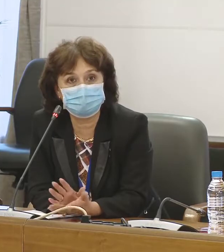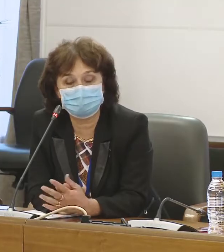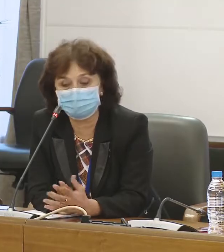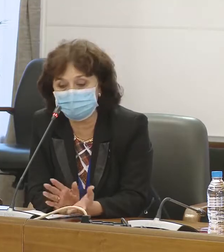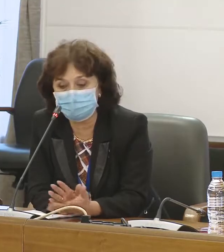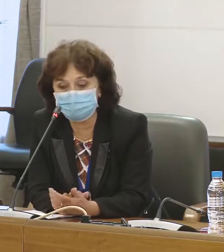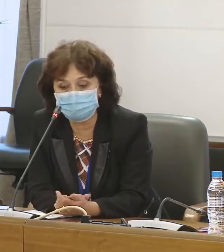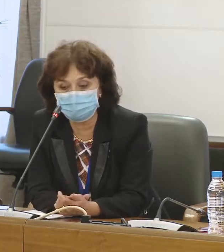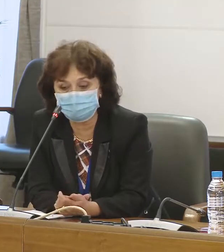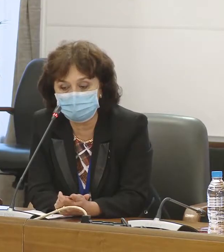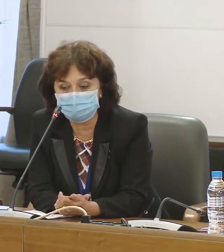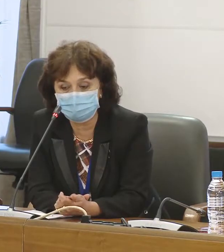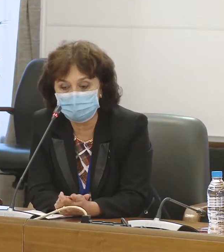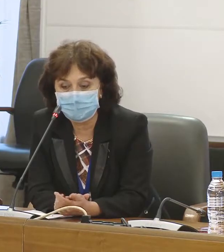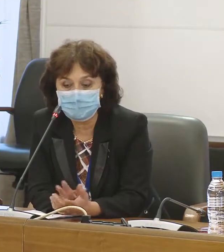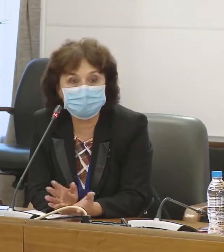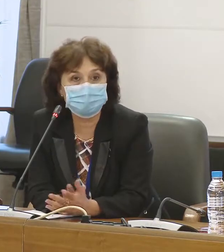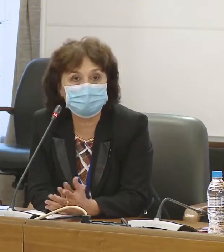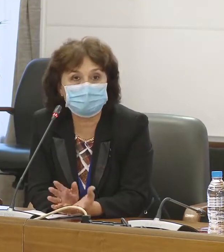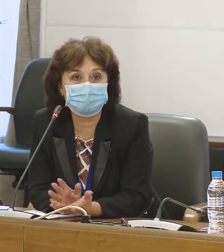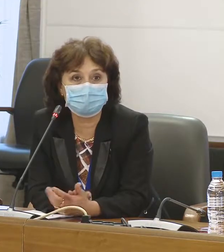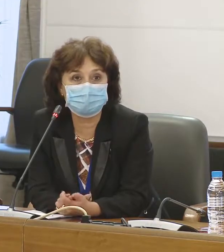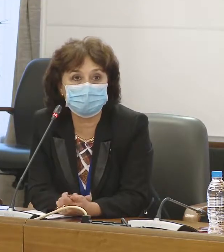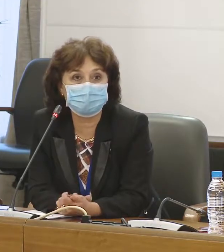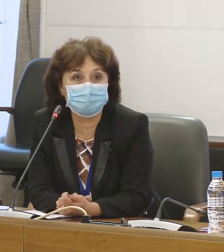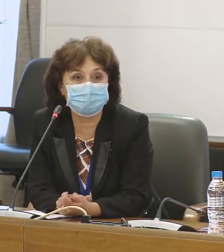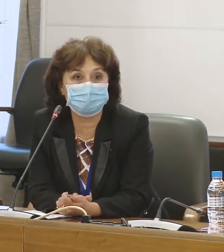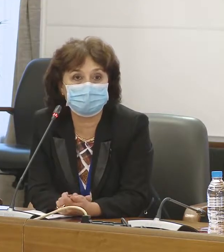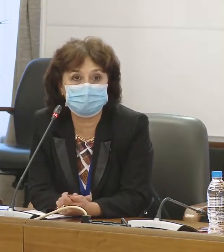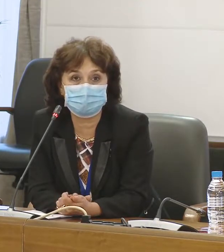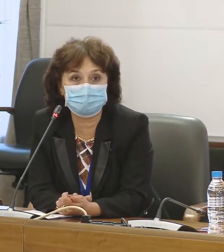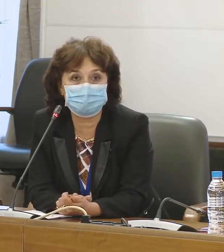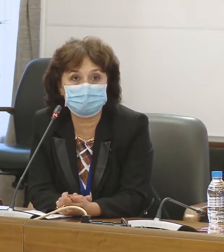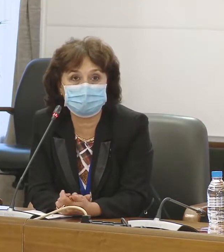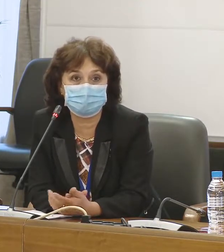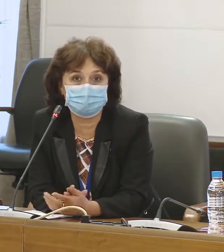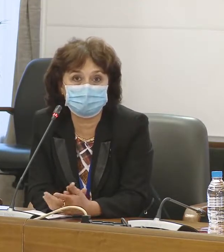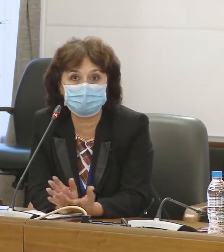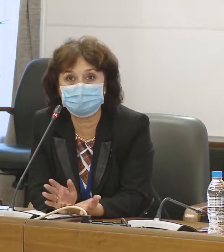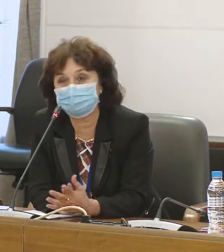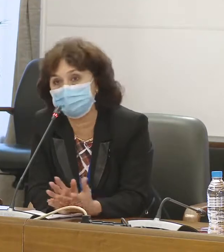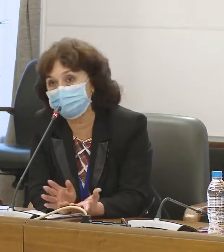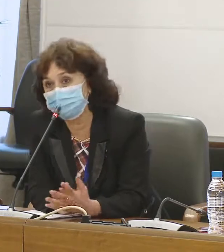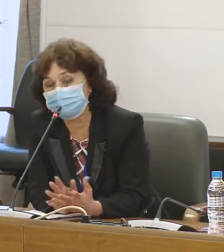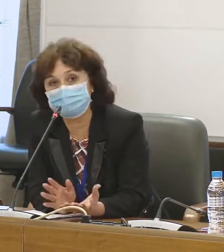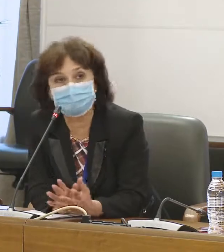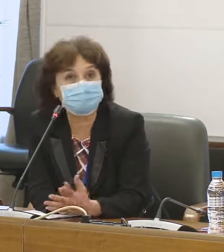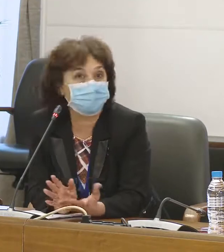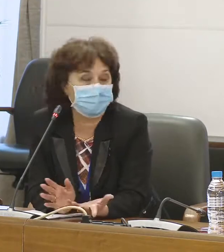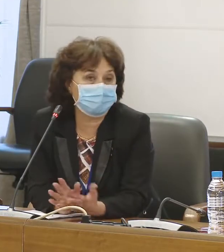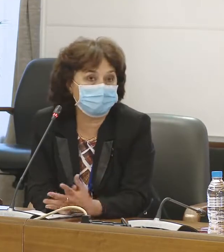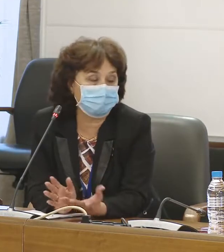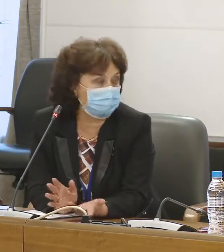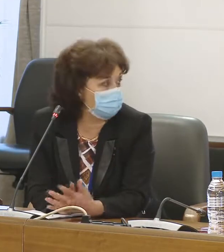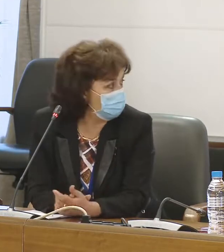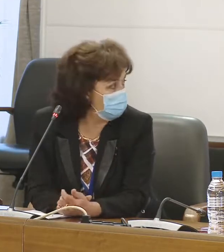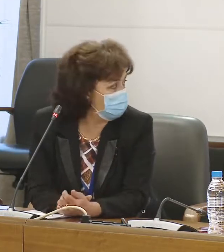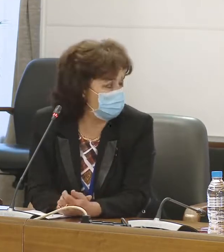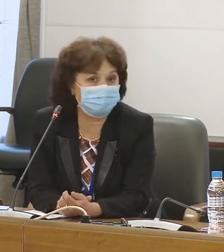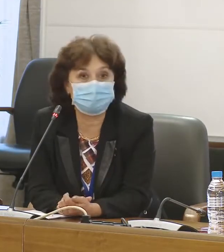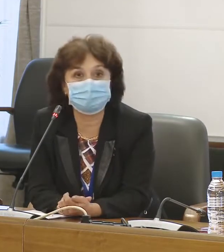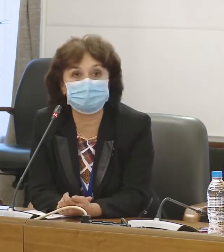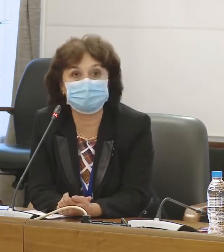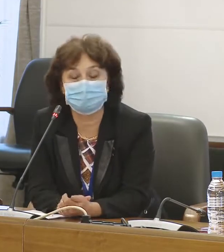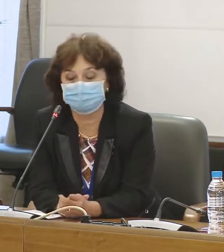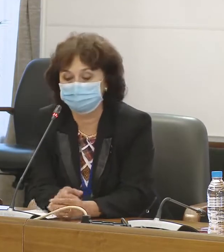бил в домашна изолация, или че някъде нещо не е било признато и се е наложило да загуби някакви 2 седмици